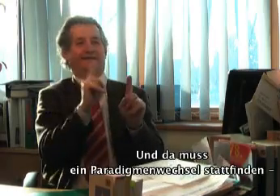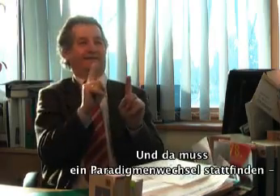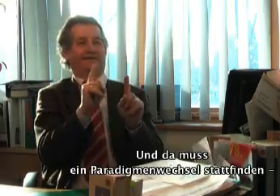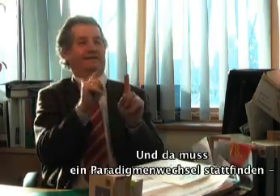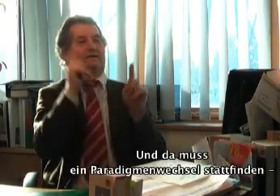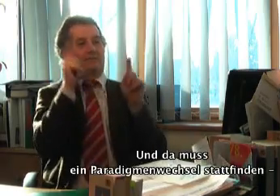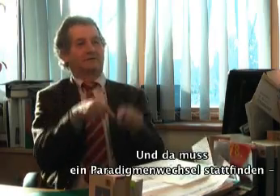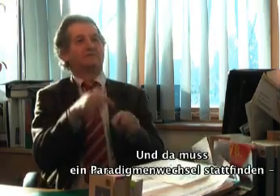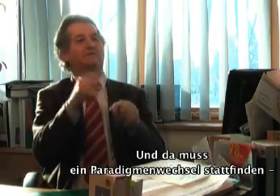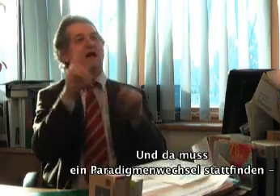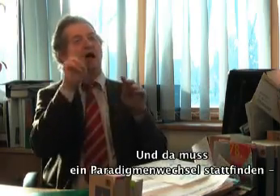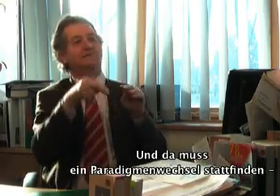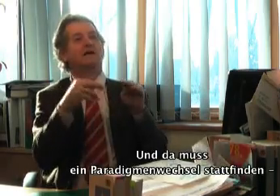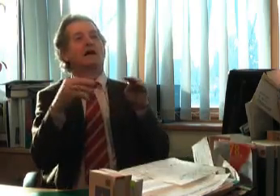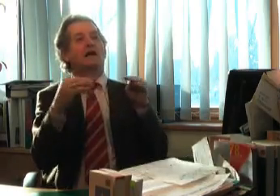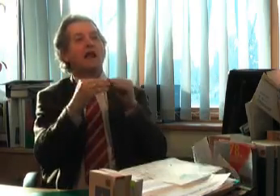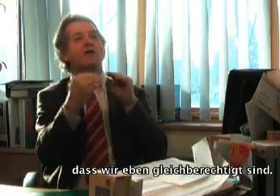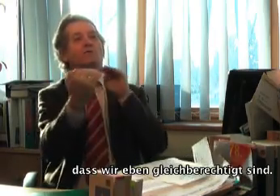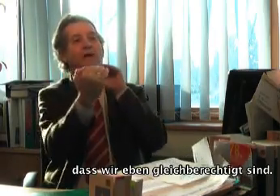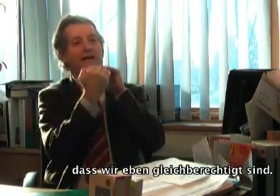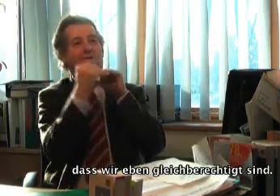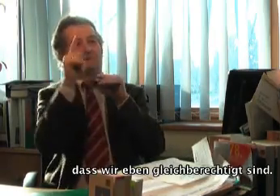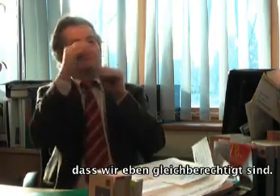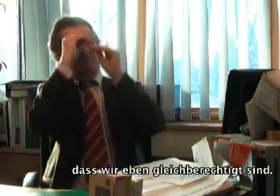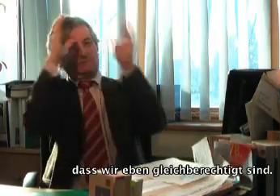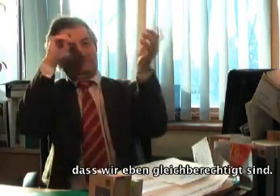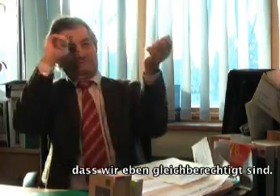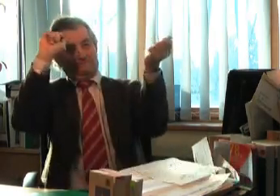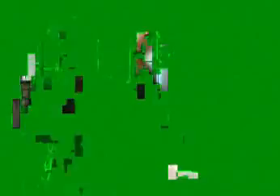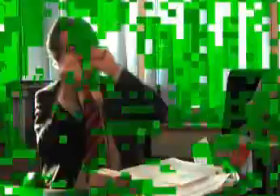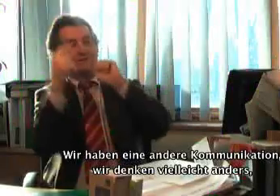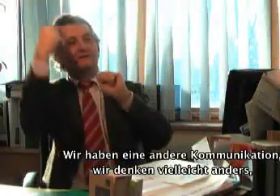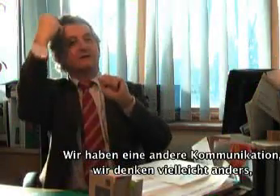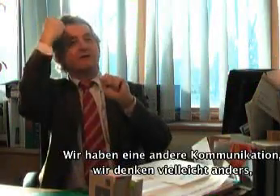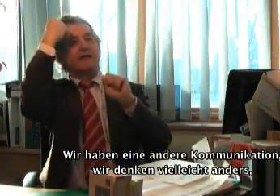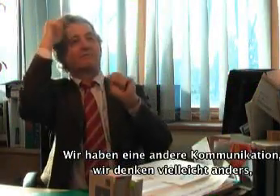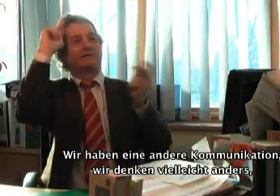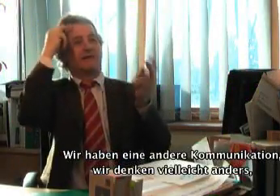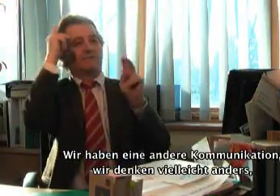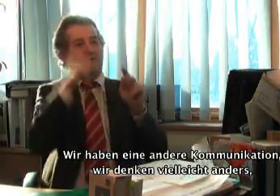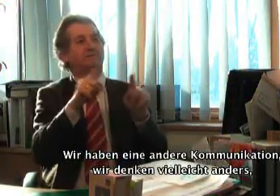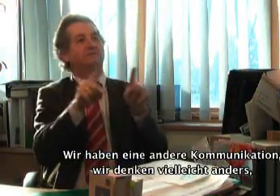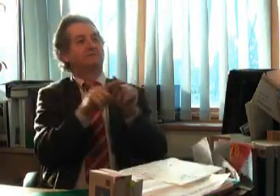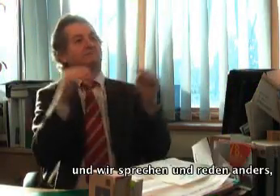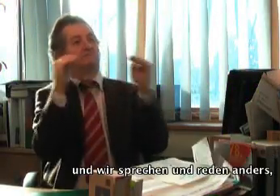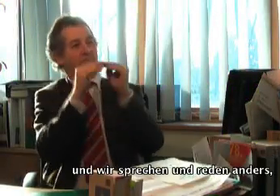Und da muss wirklich ein Paradigmenwechsel stattfinden, dass wir eben gleichberechtigt sind. Wir haben eine